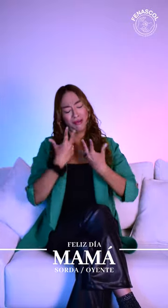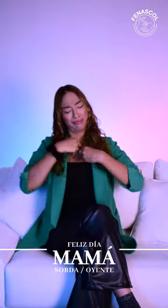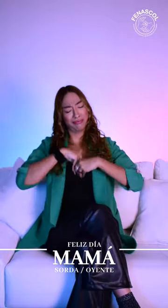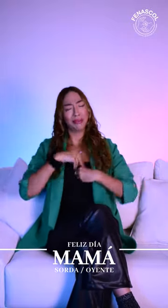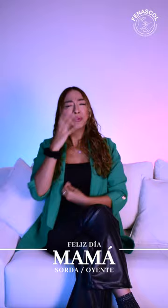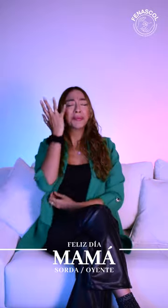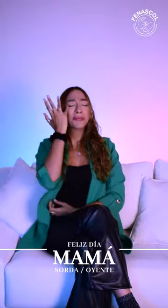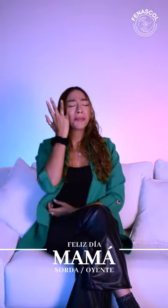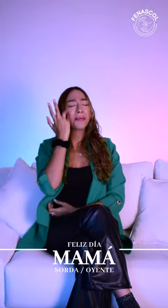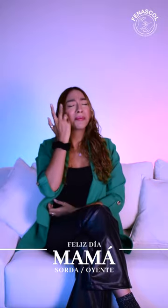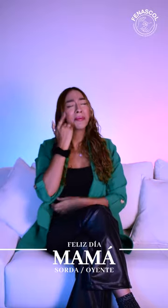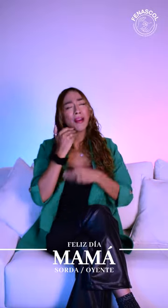distintas